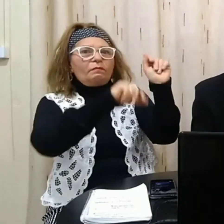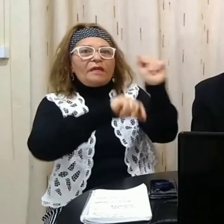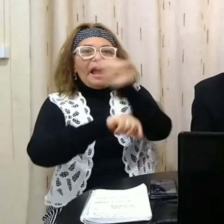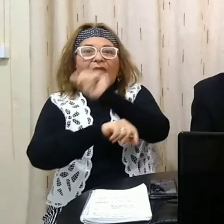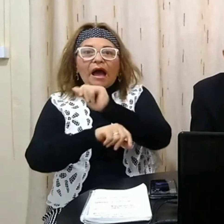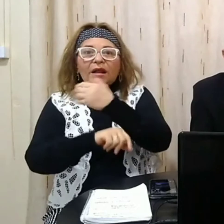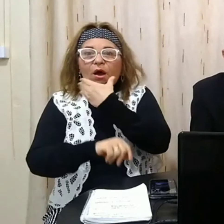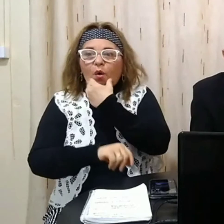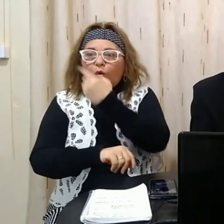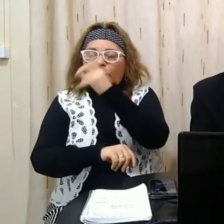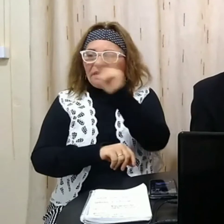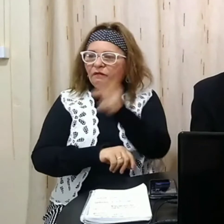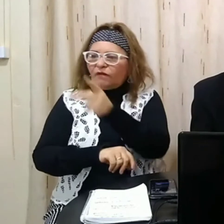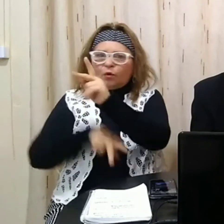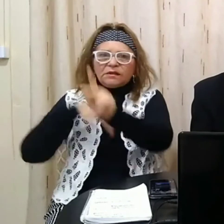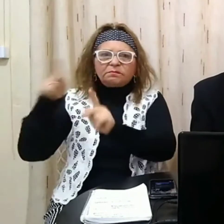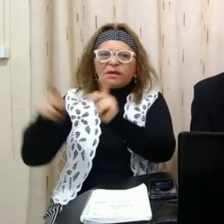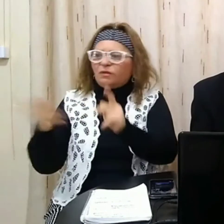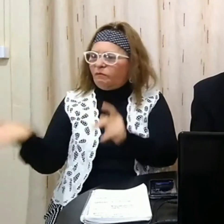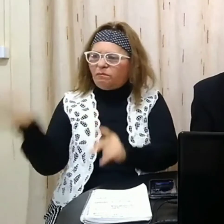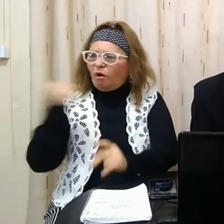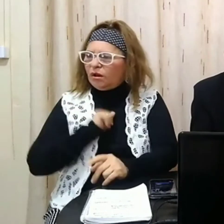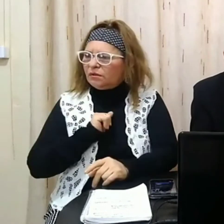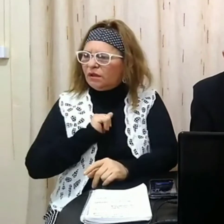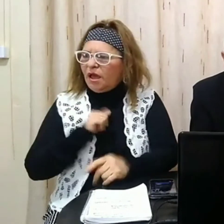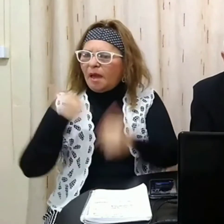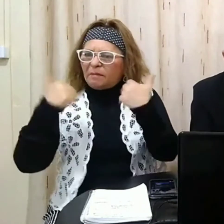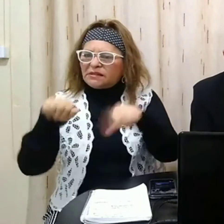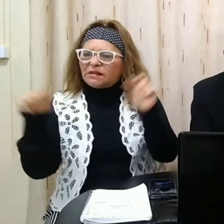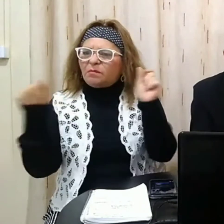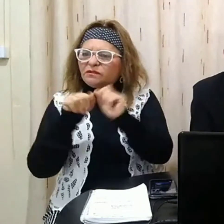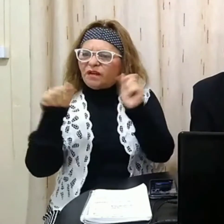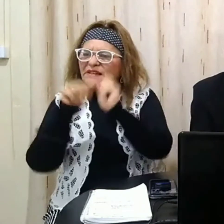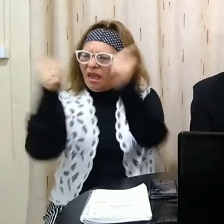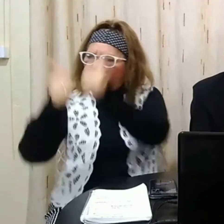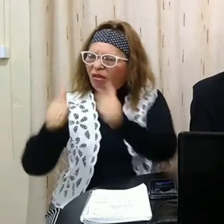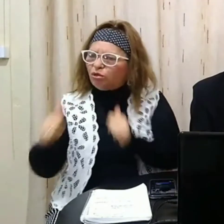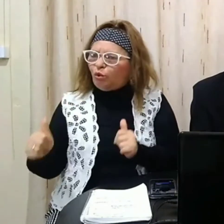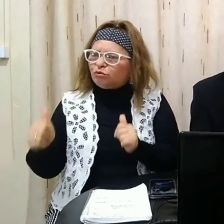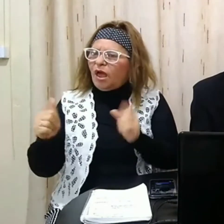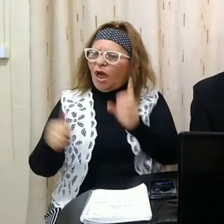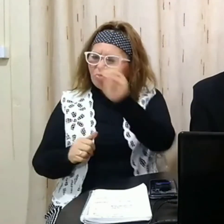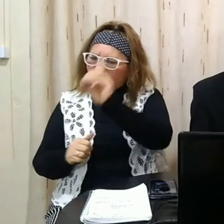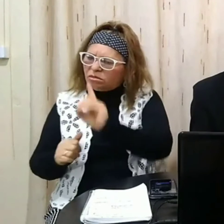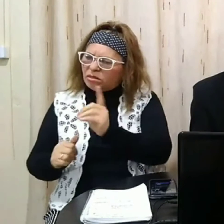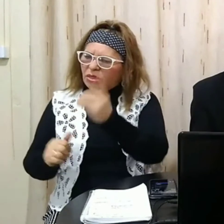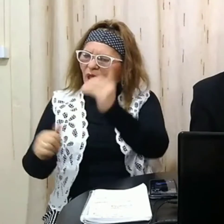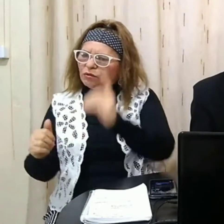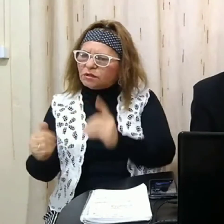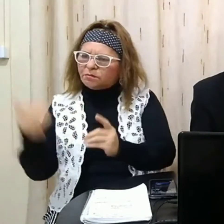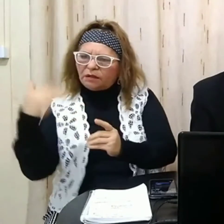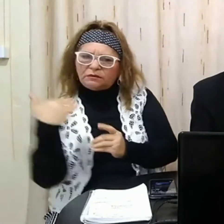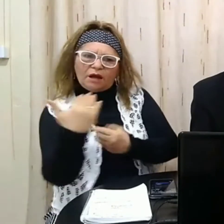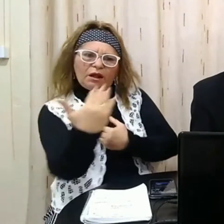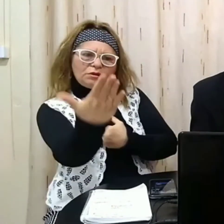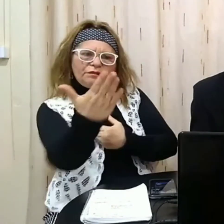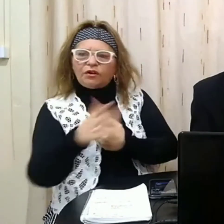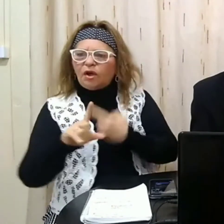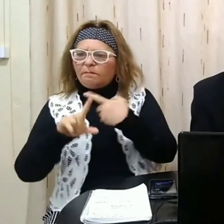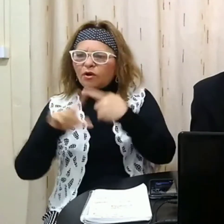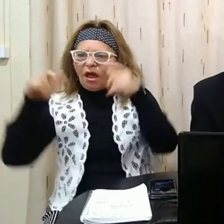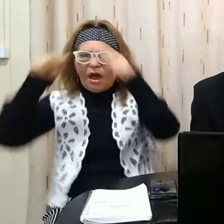disse: Levanta-te, faze-nos deuses que vão adiante de nós. Pois quanto a este